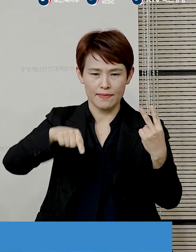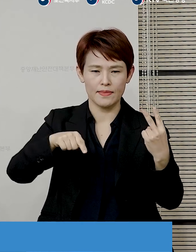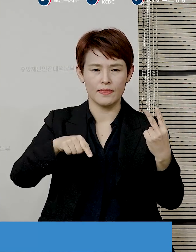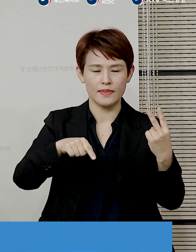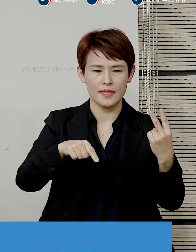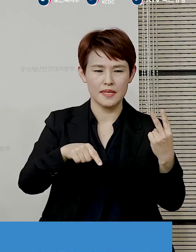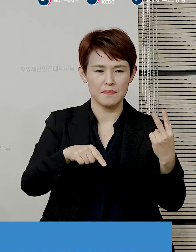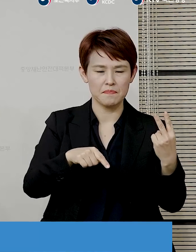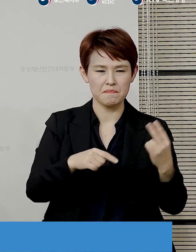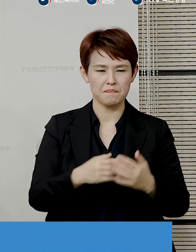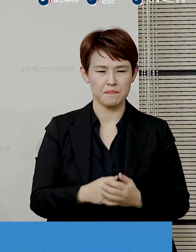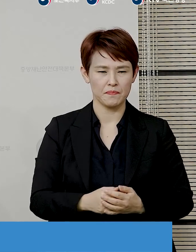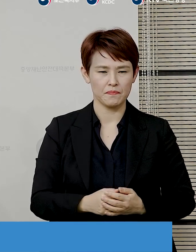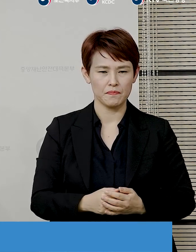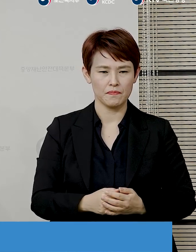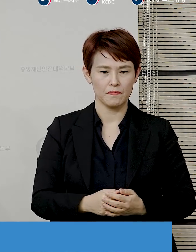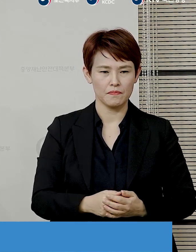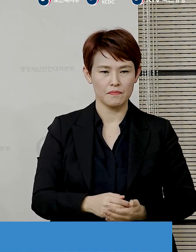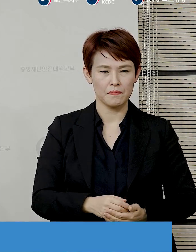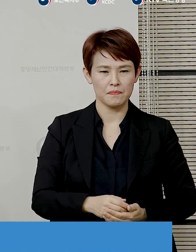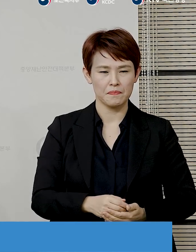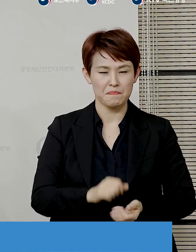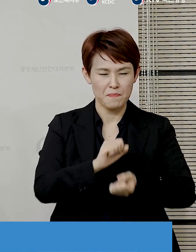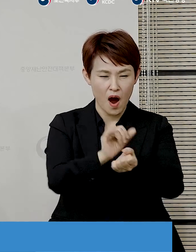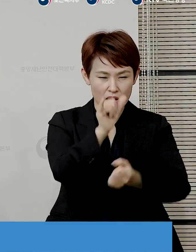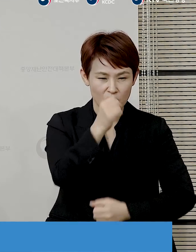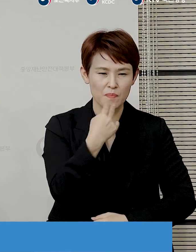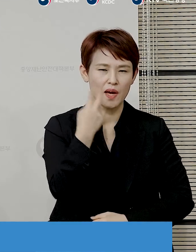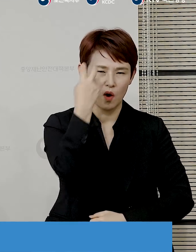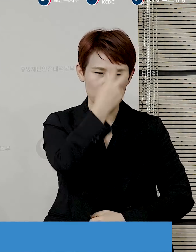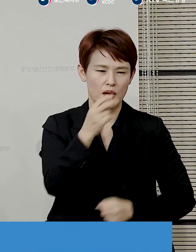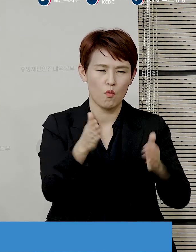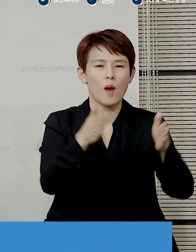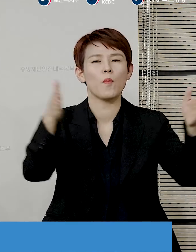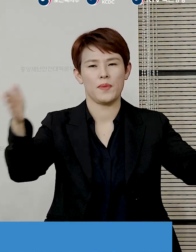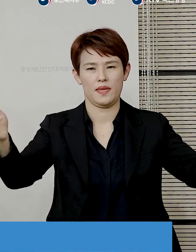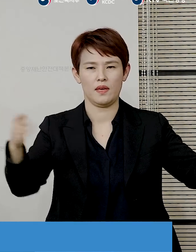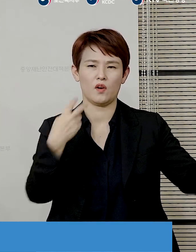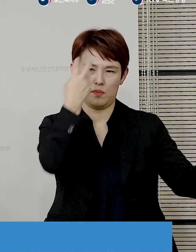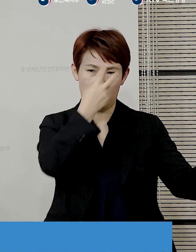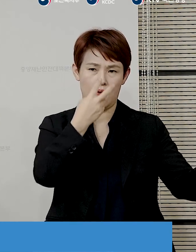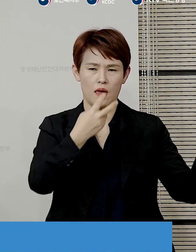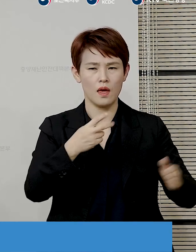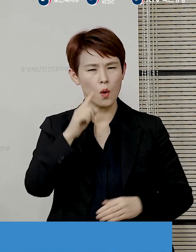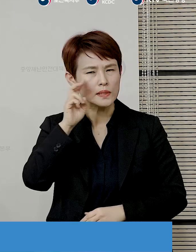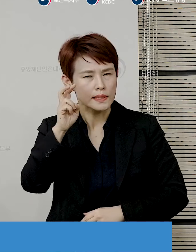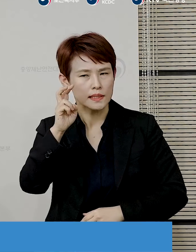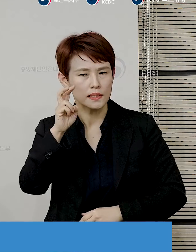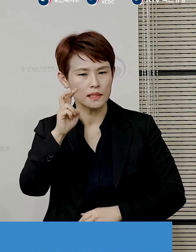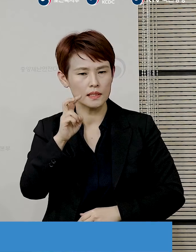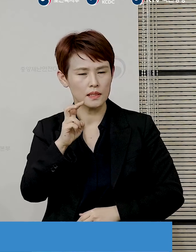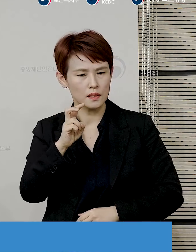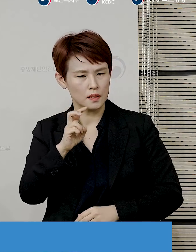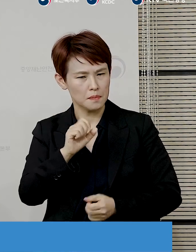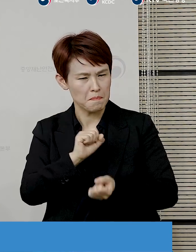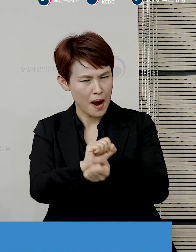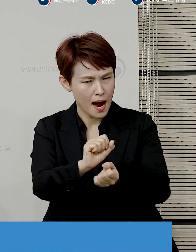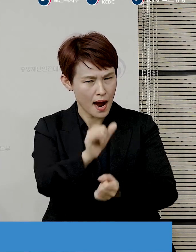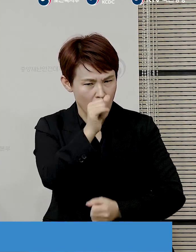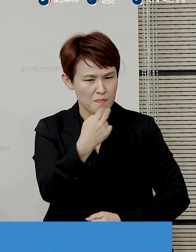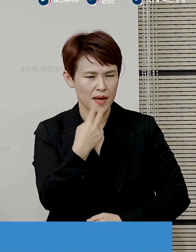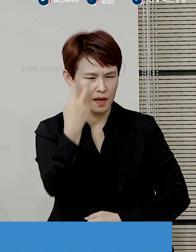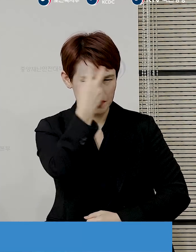광범위한 확진 검사의 시행을 통해서 혹시 있을 추가적인 감염자들을 조기에 발견하는 노력을